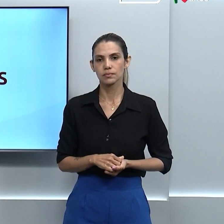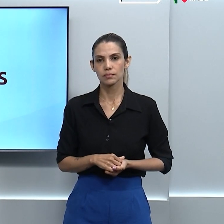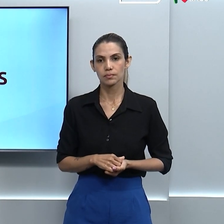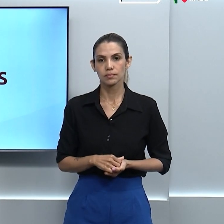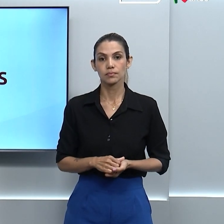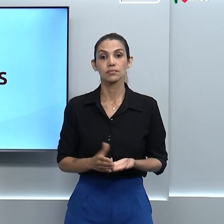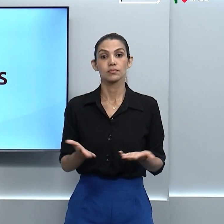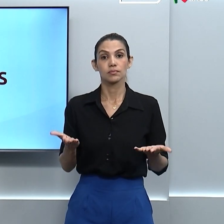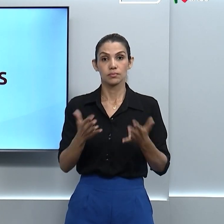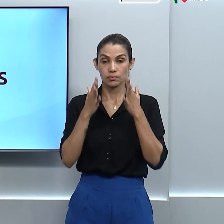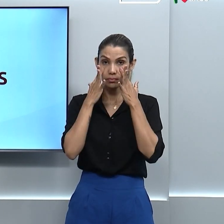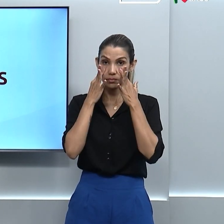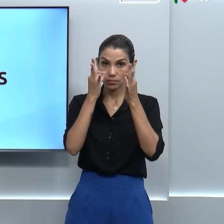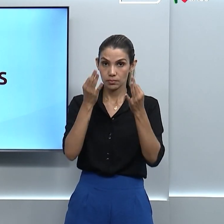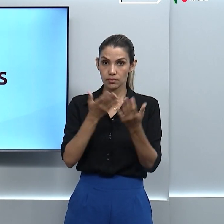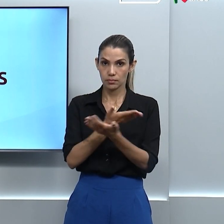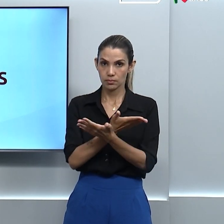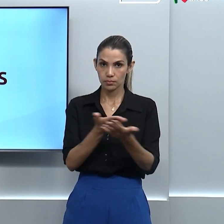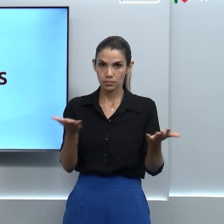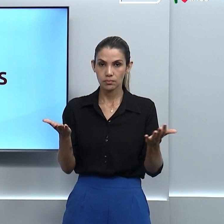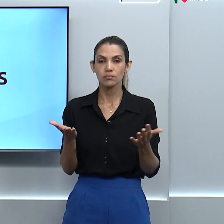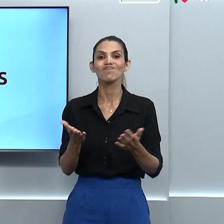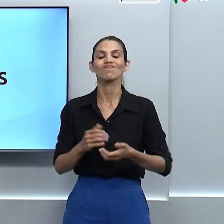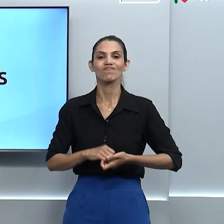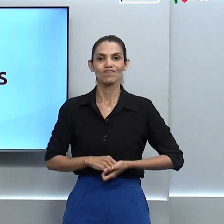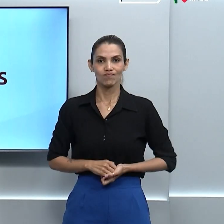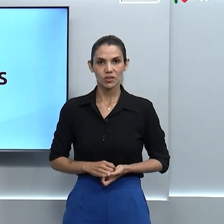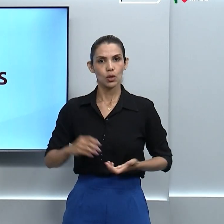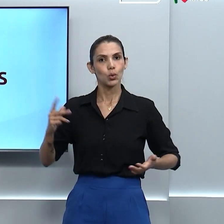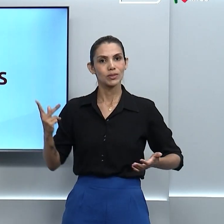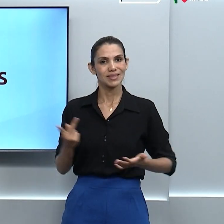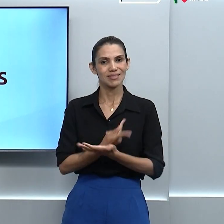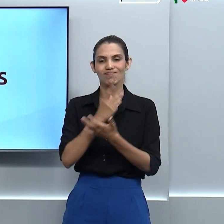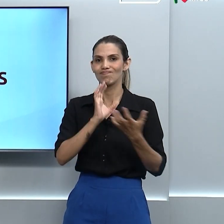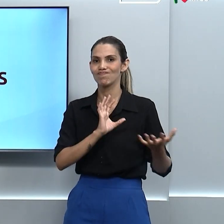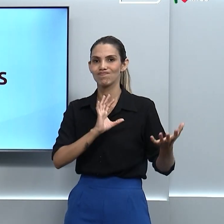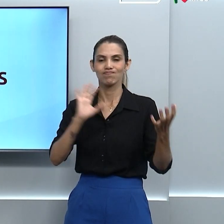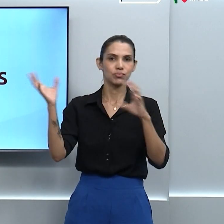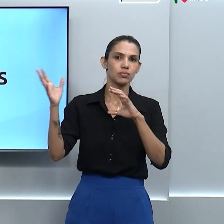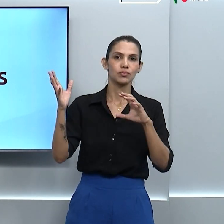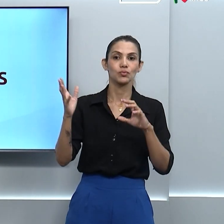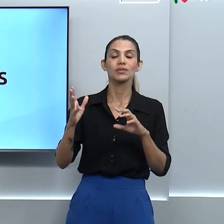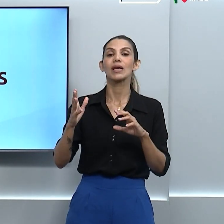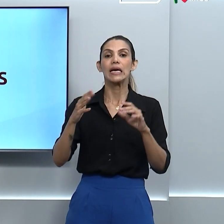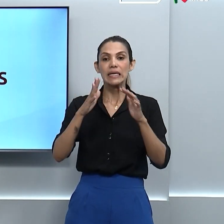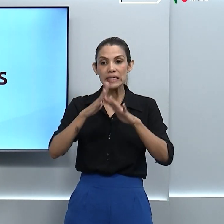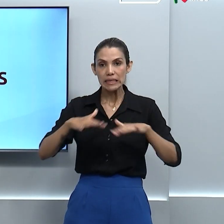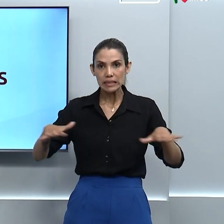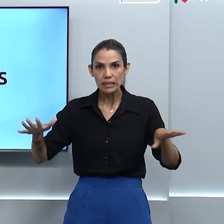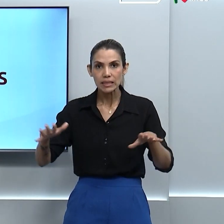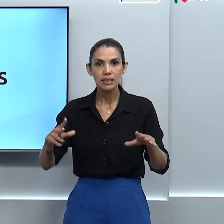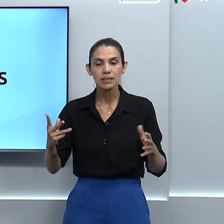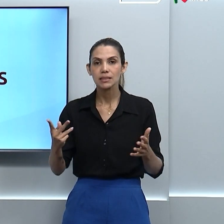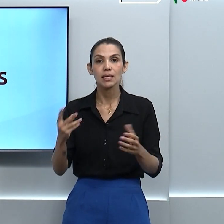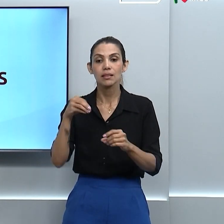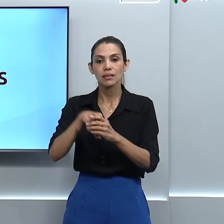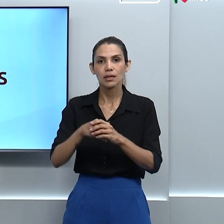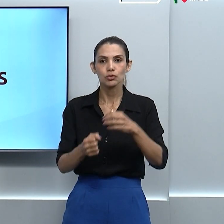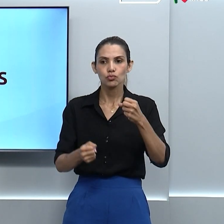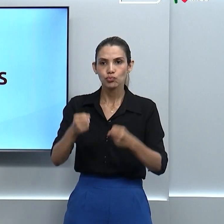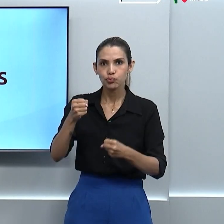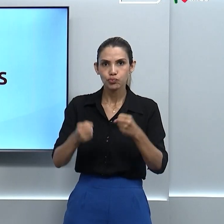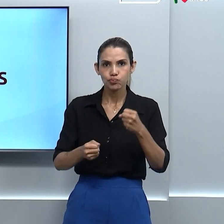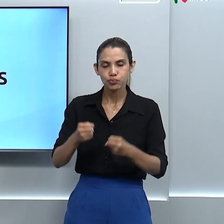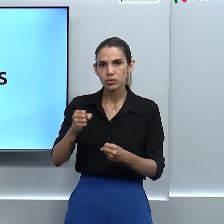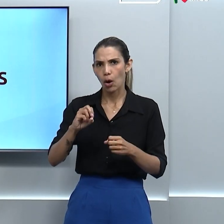Bom, e agora um alerta importante. Casos de crianças envolvidas em acidentes de trânsito estão cada vez mais comuns. Só